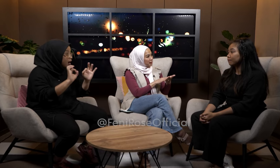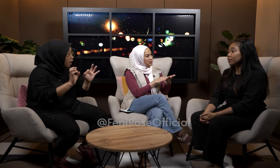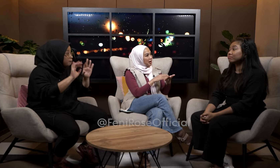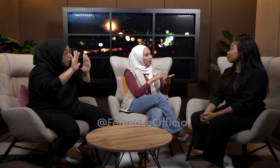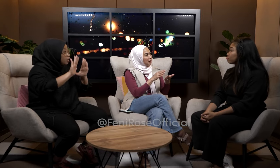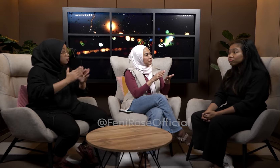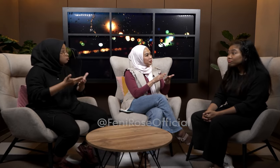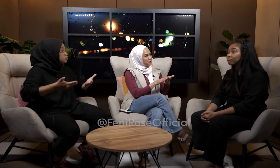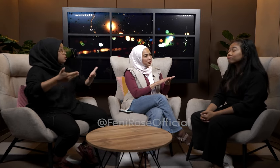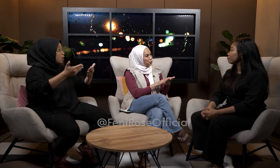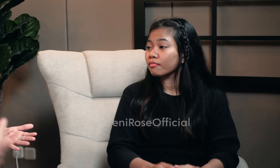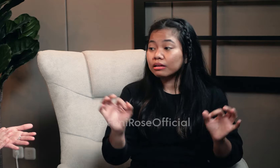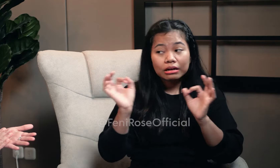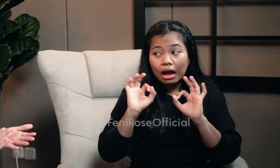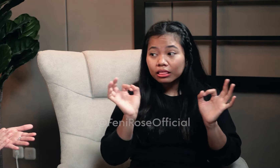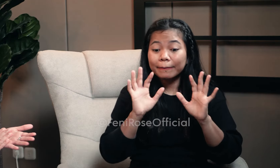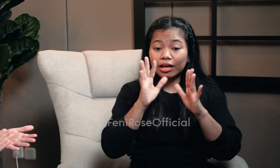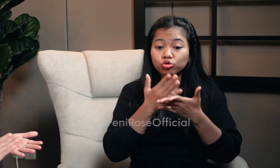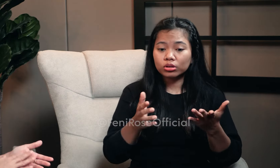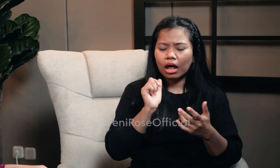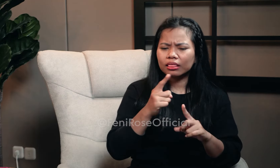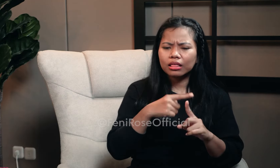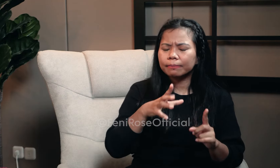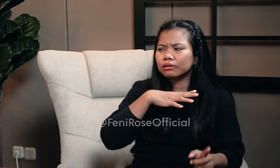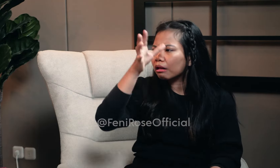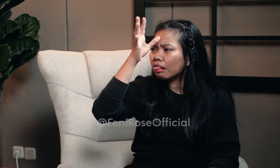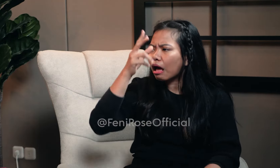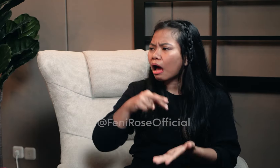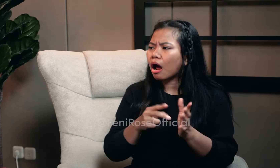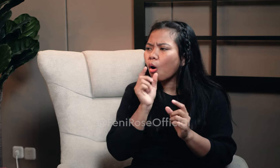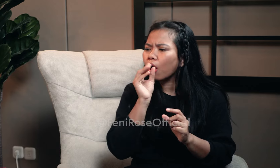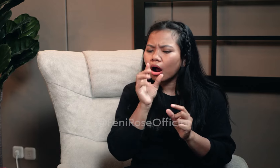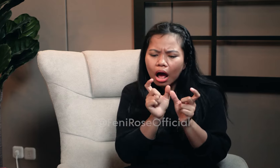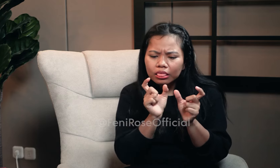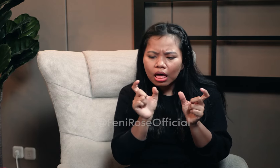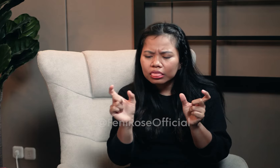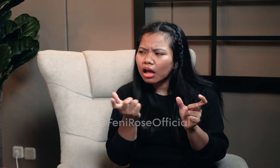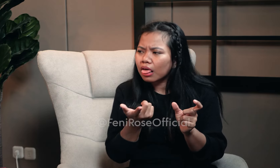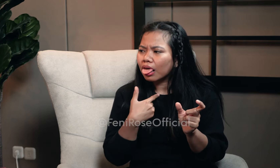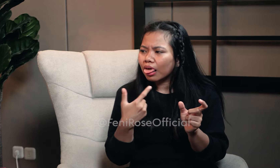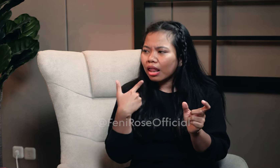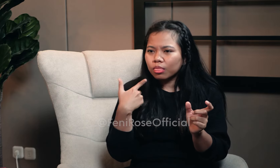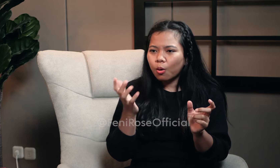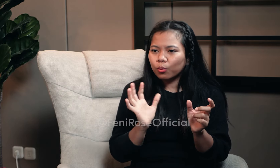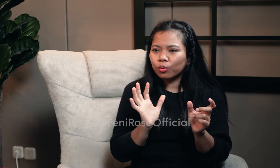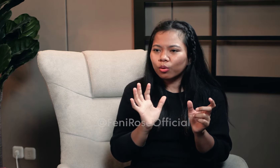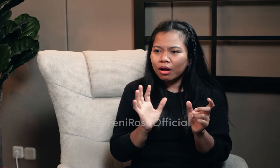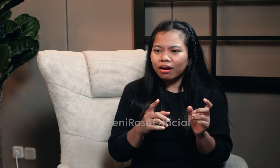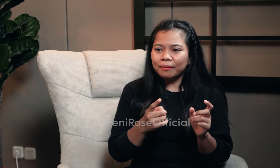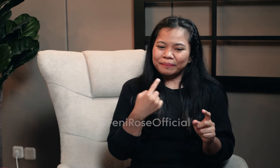media visi misi itu kurang jelas enggak ada sama sekali media sosial memang ada tapi ngomong apa orang itu saya enggak tahu